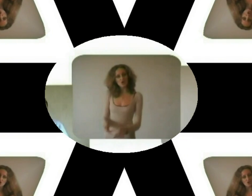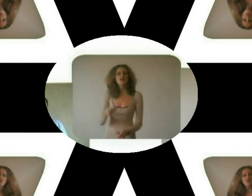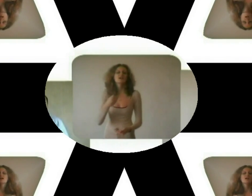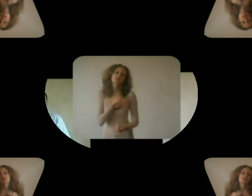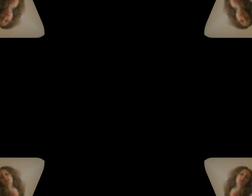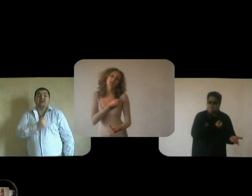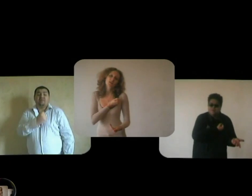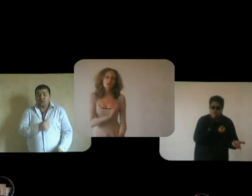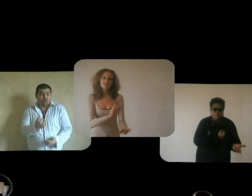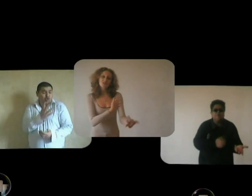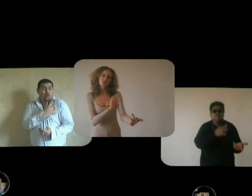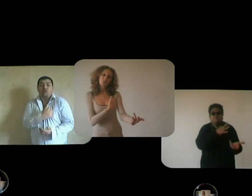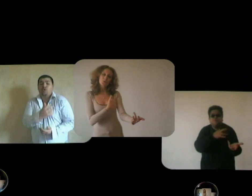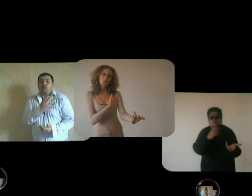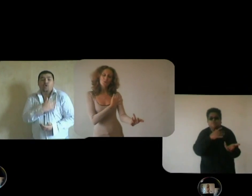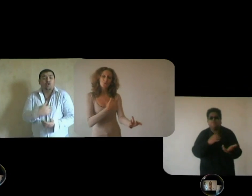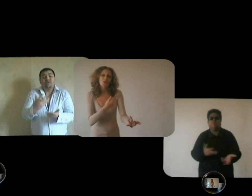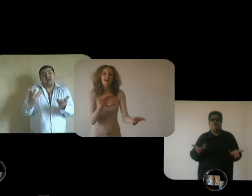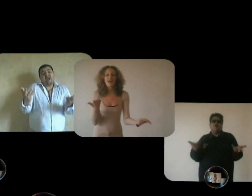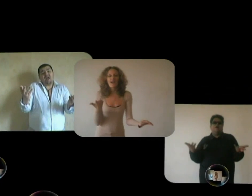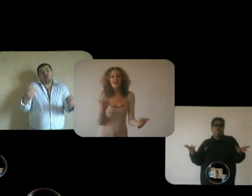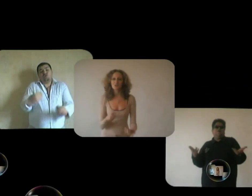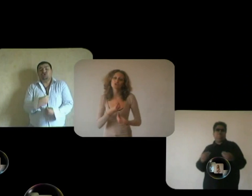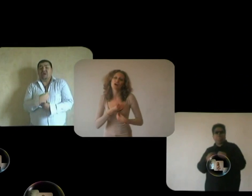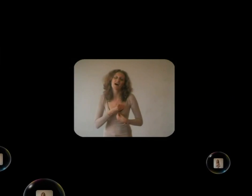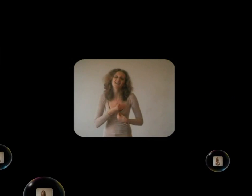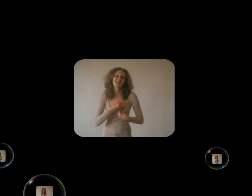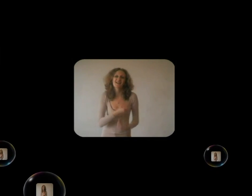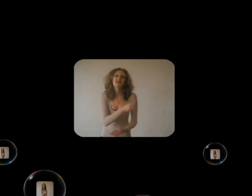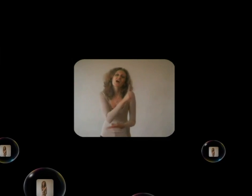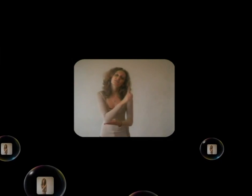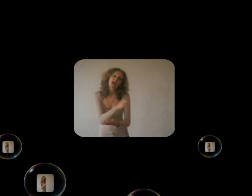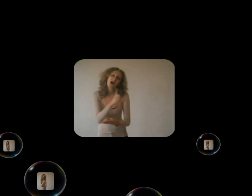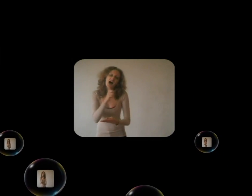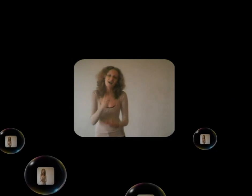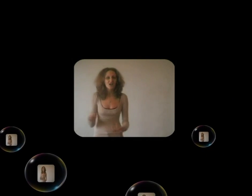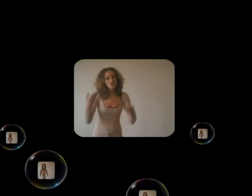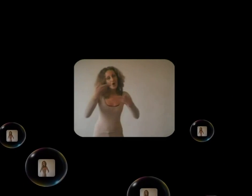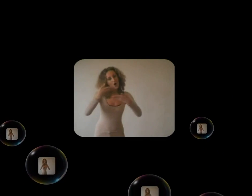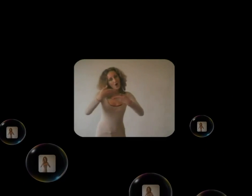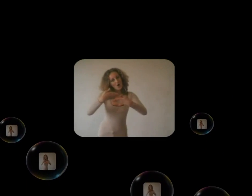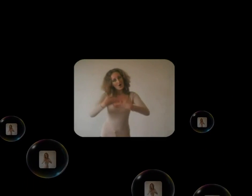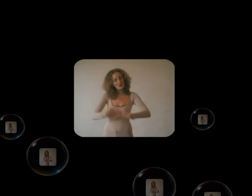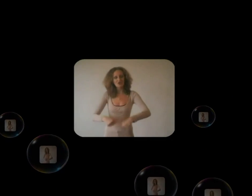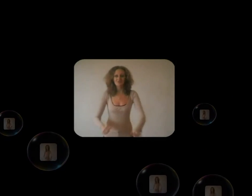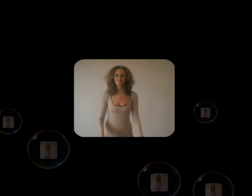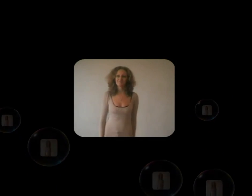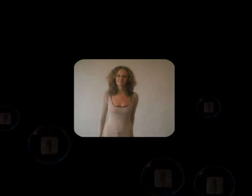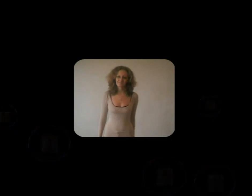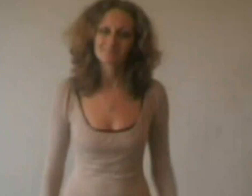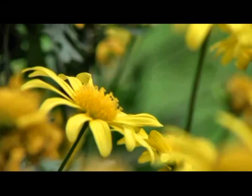лош. Ранима струна е душата, всяка нощ.